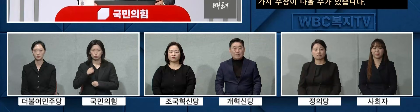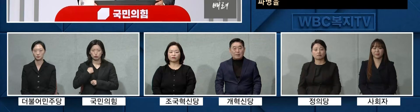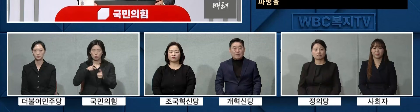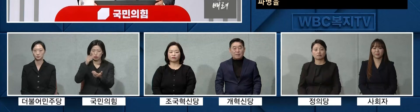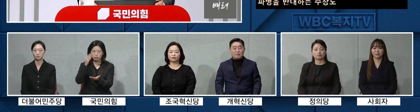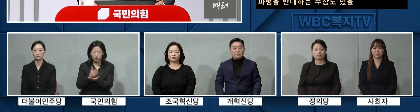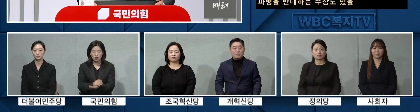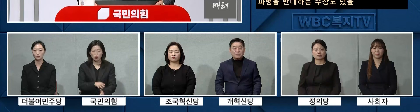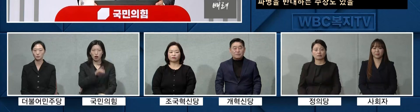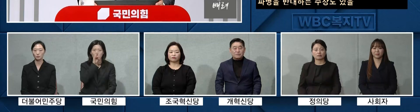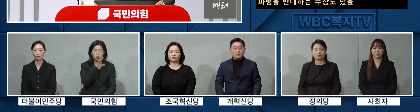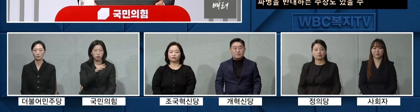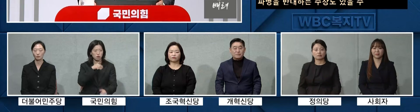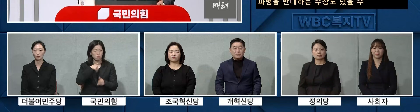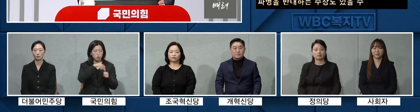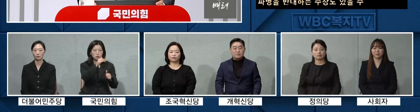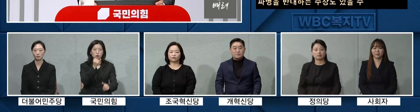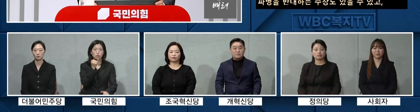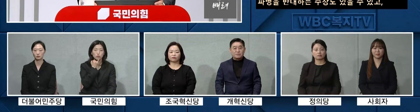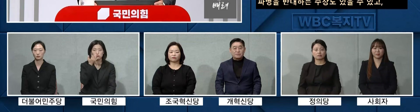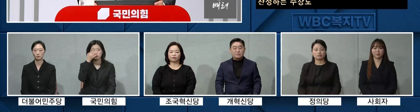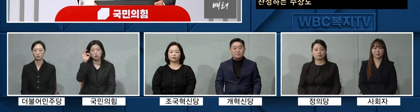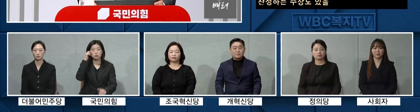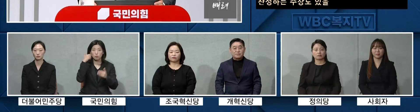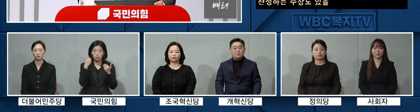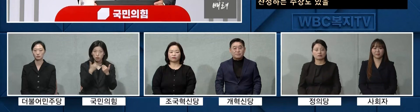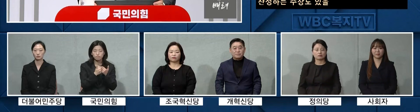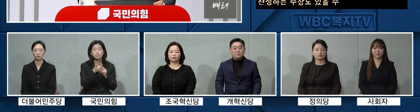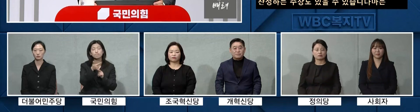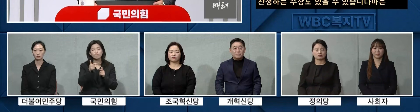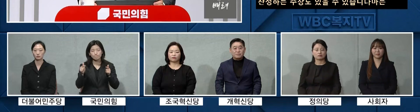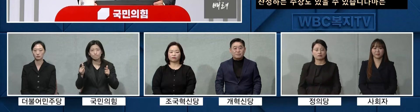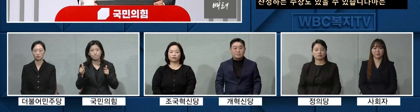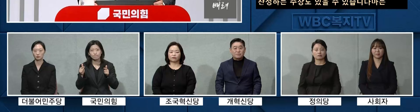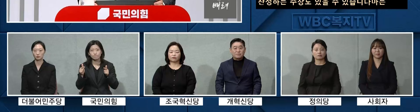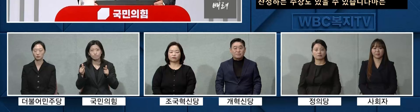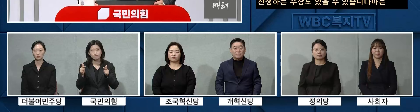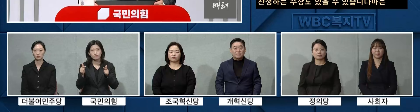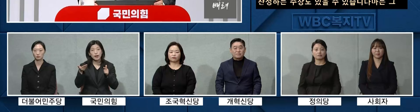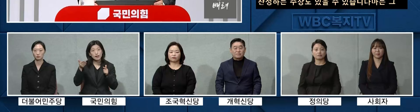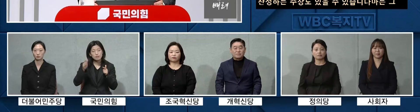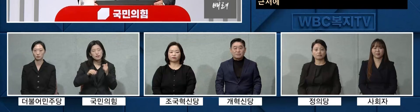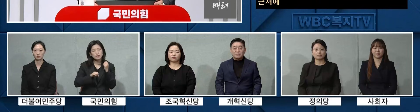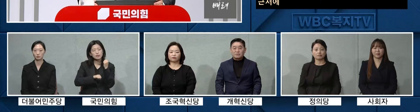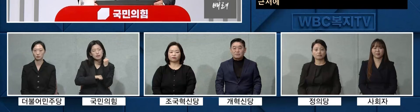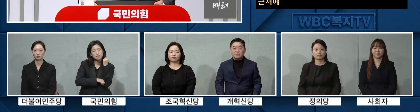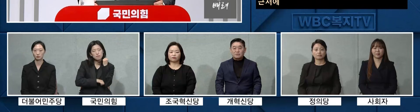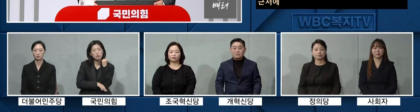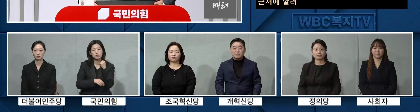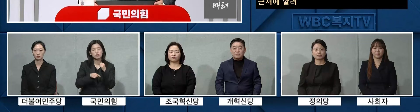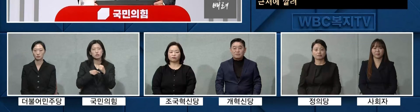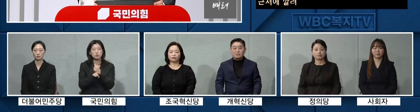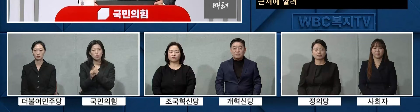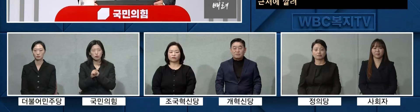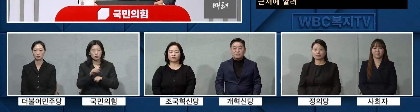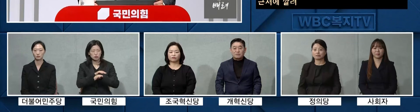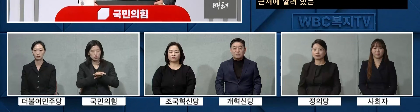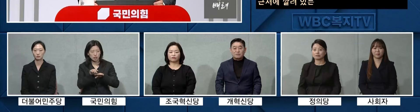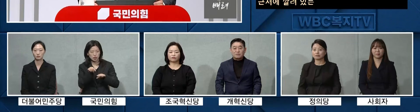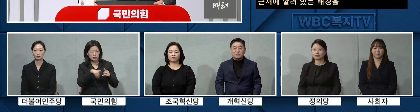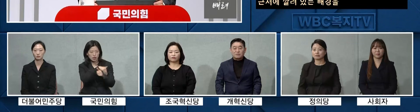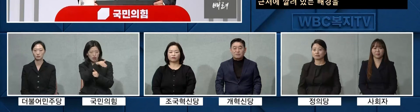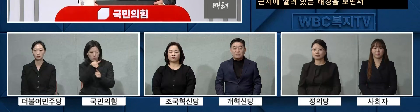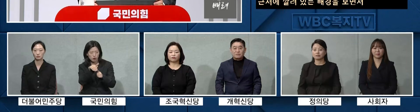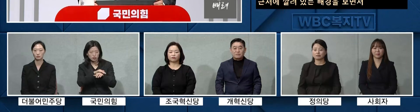찬성하는 주장도 있을 수 있습니다만은 그 근저에 깔려있는 그번 배경을 보면서 신중하게 대응할 필요가 있다는